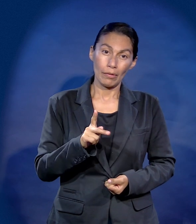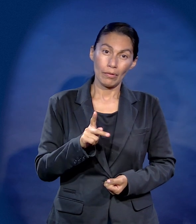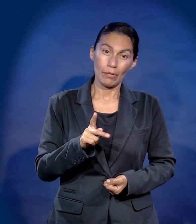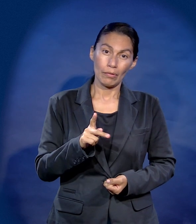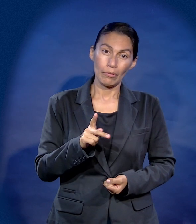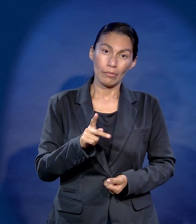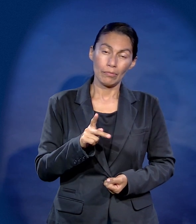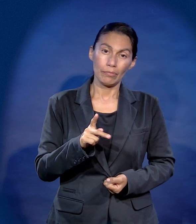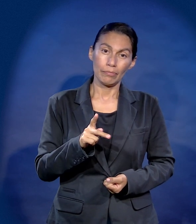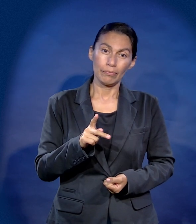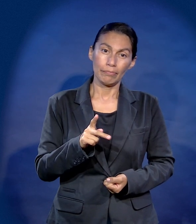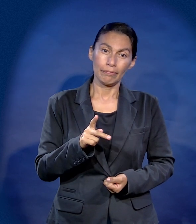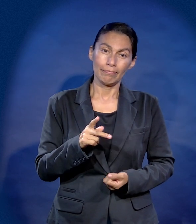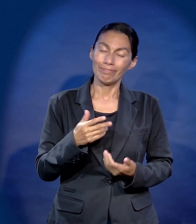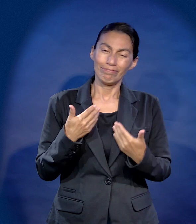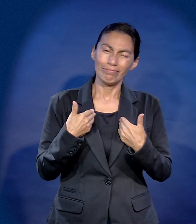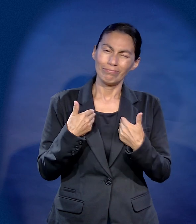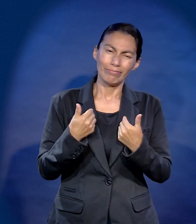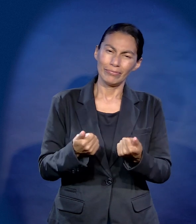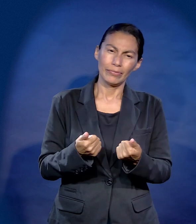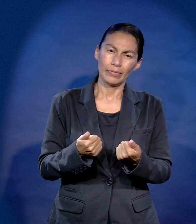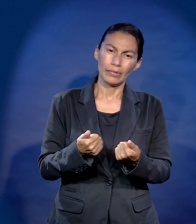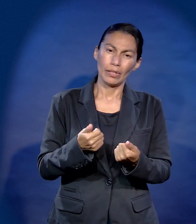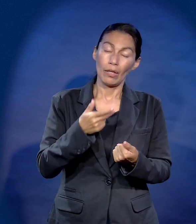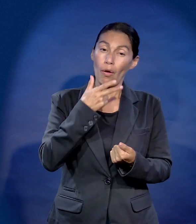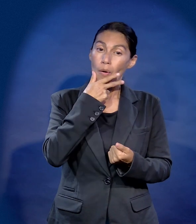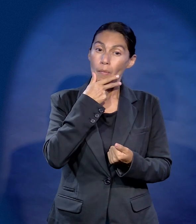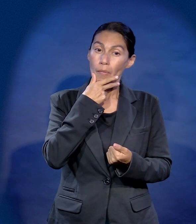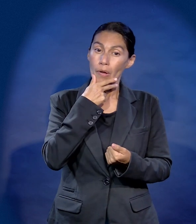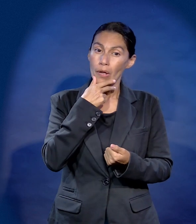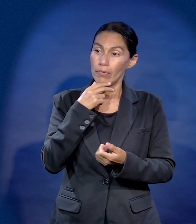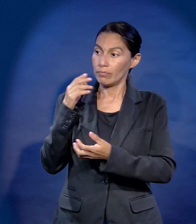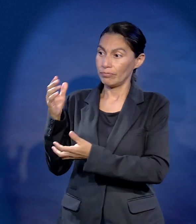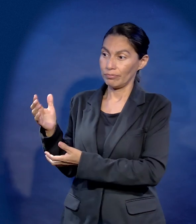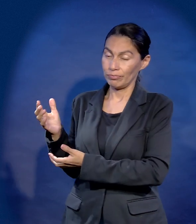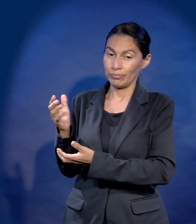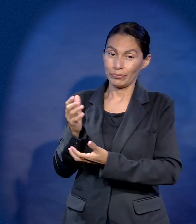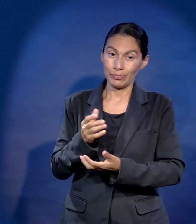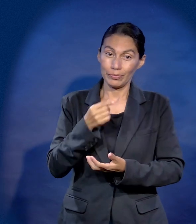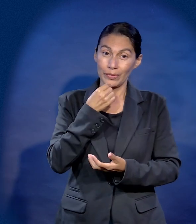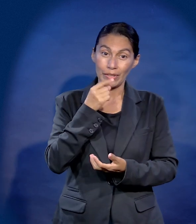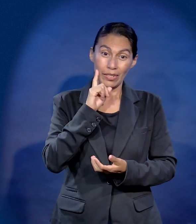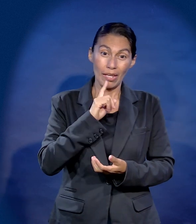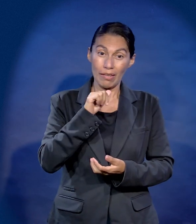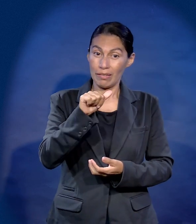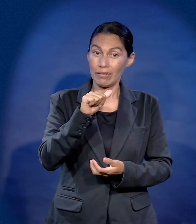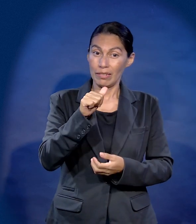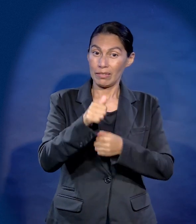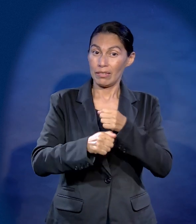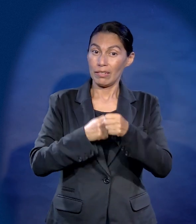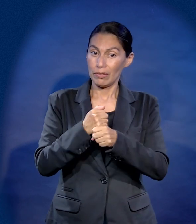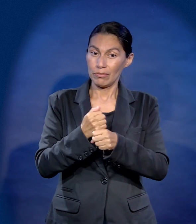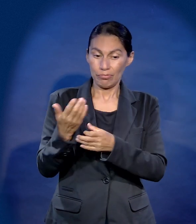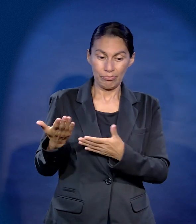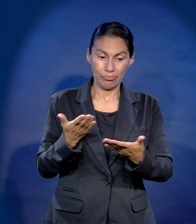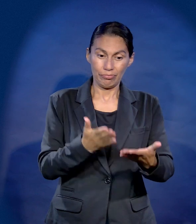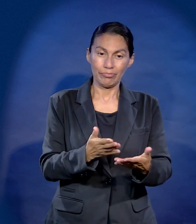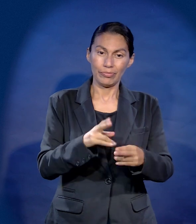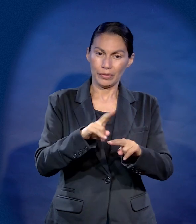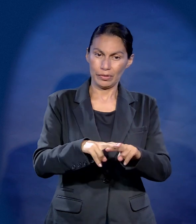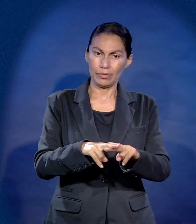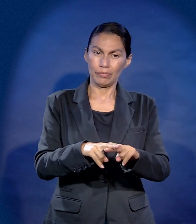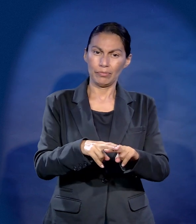Pero el piloto no recibe el mensaje. El hombre se levanta y coloca a la niña de 16 años en timón.